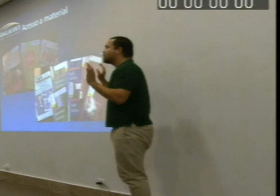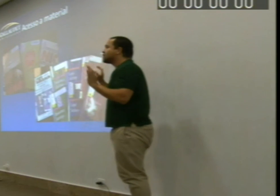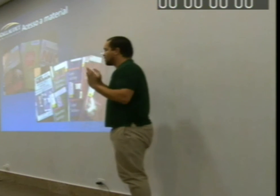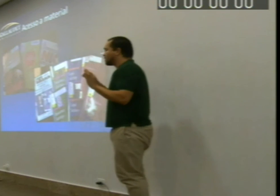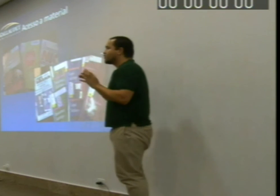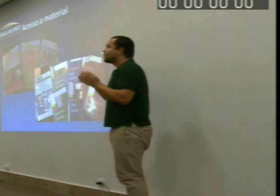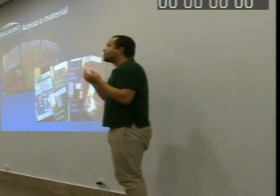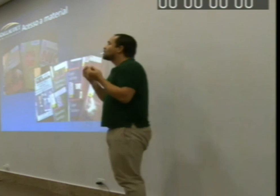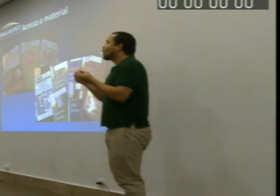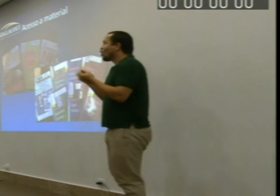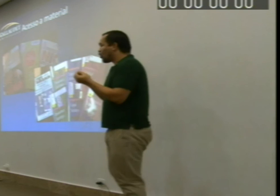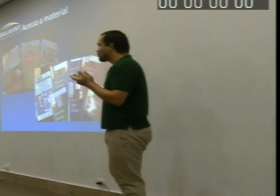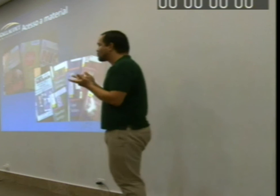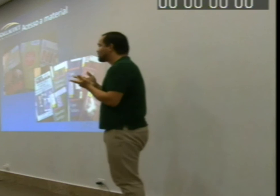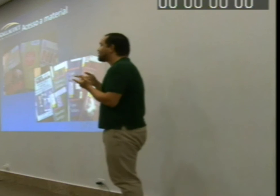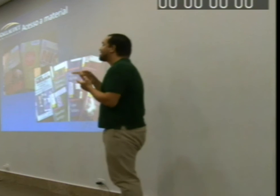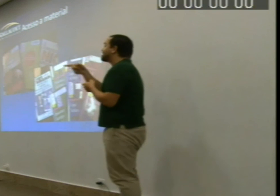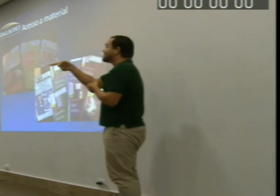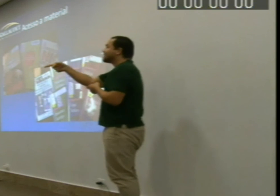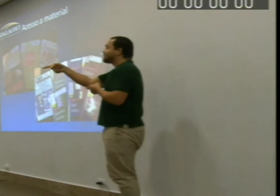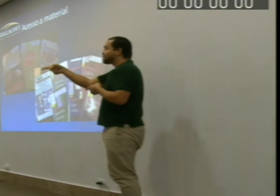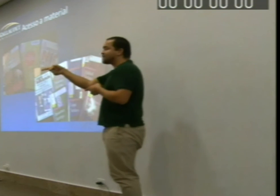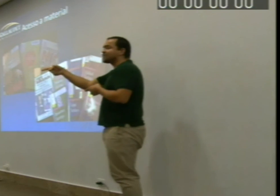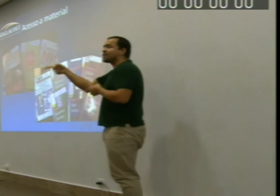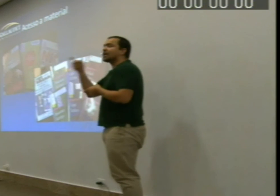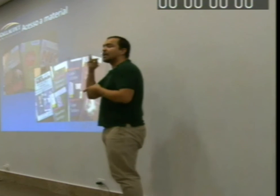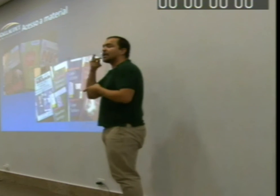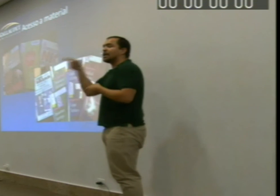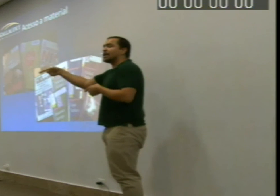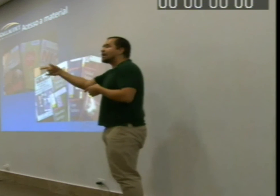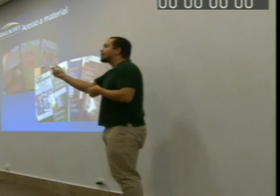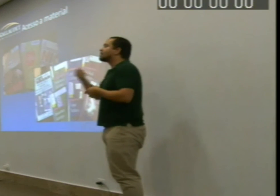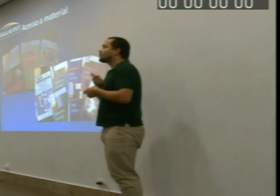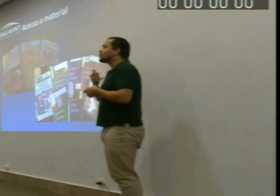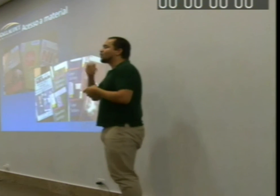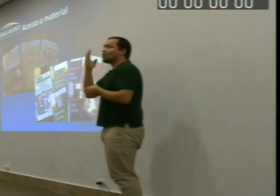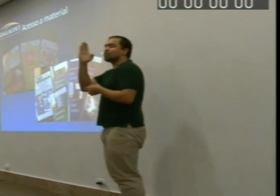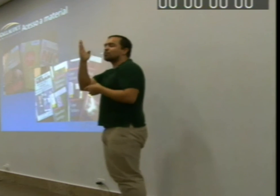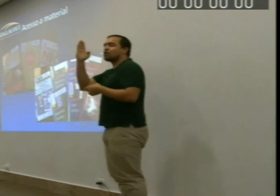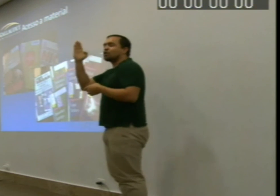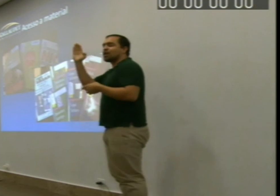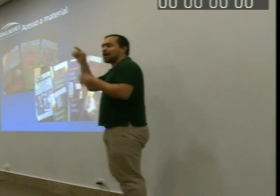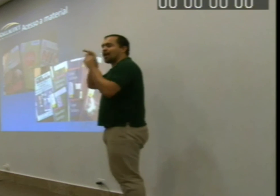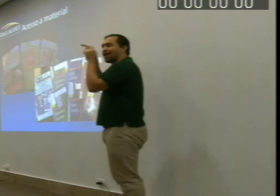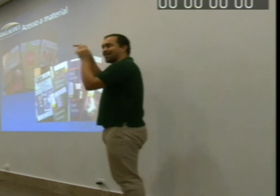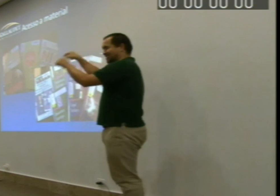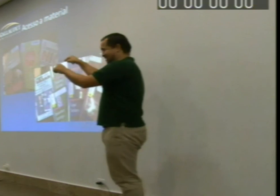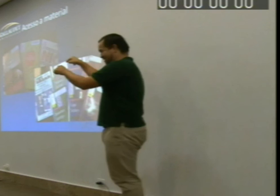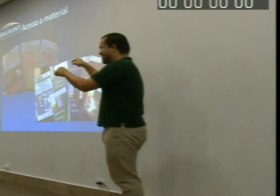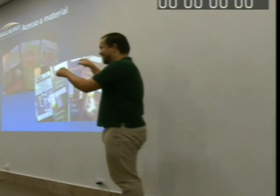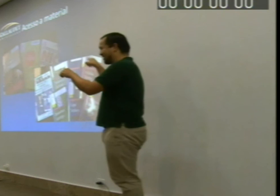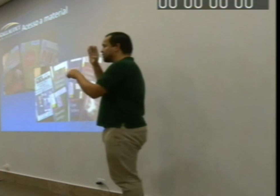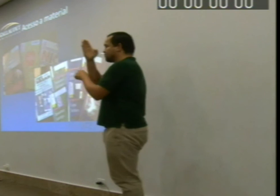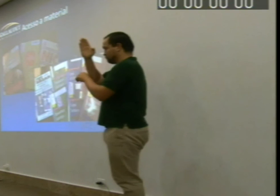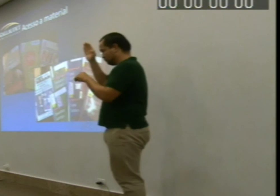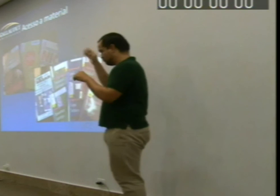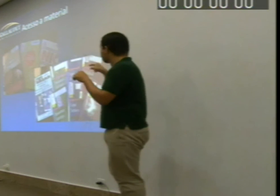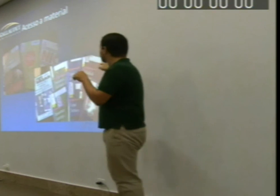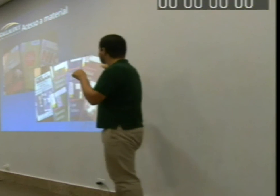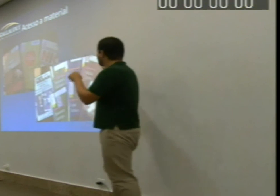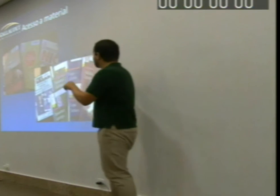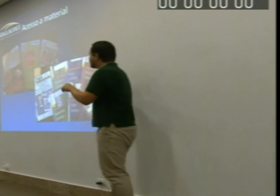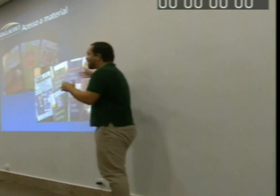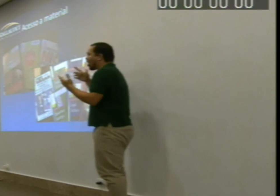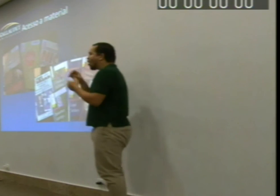isso é não Então como que eu fi Ela falou para mim para procurar na